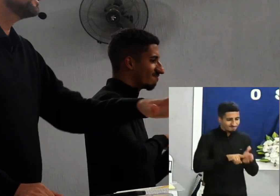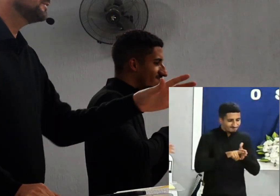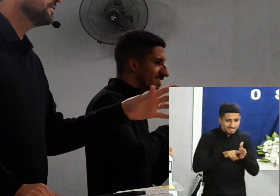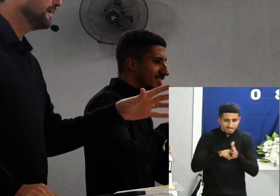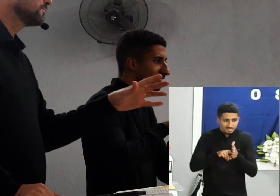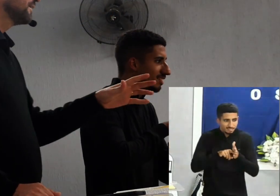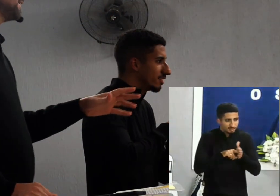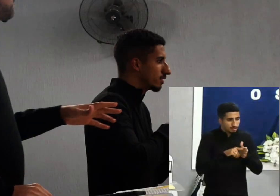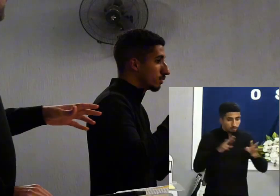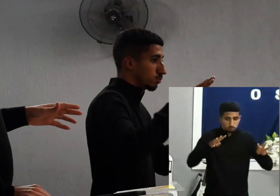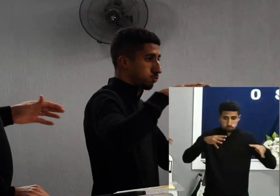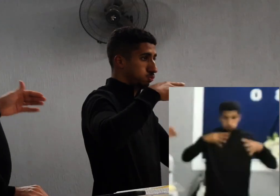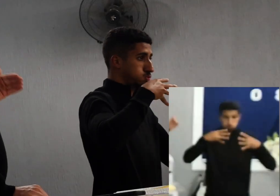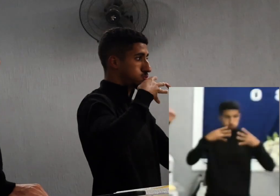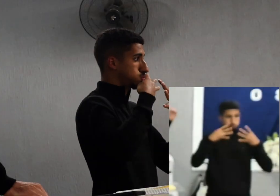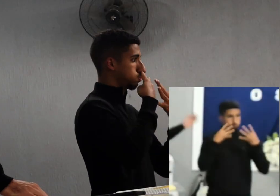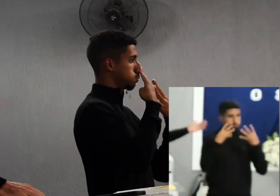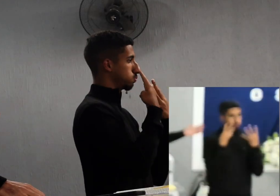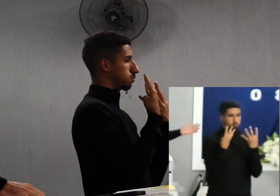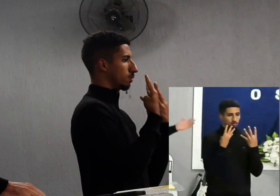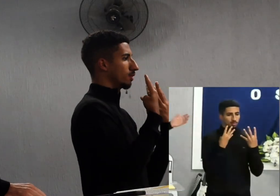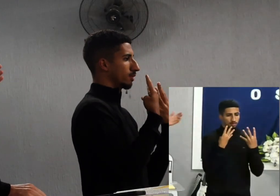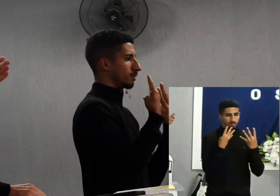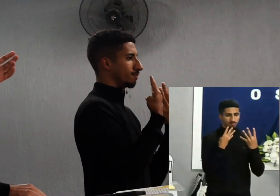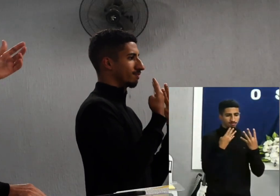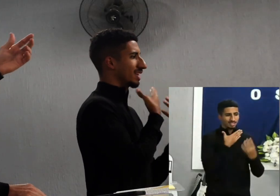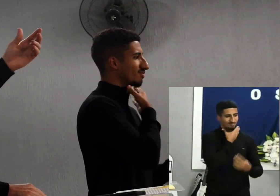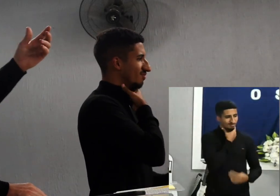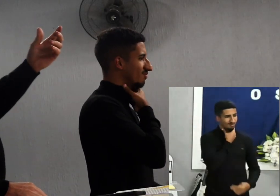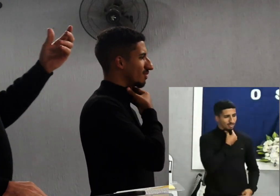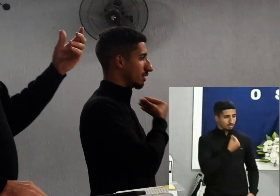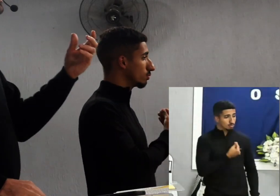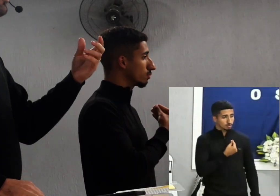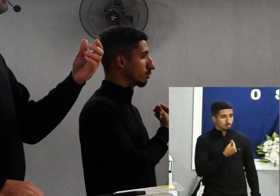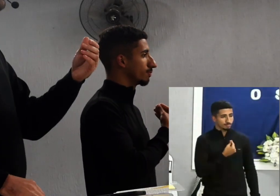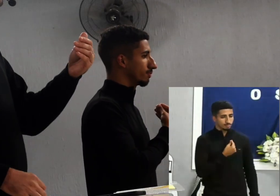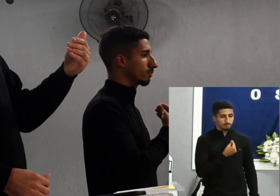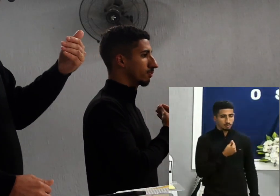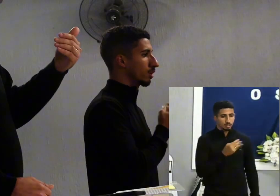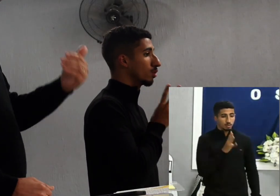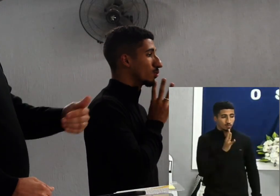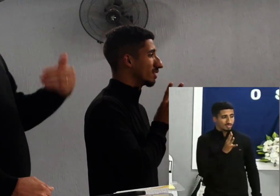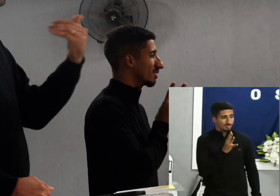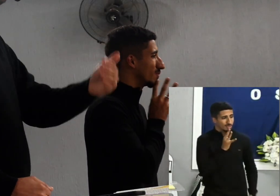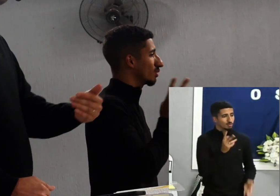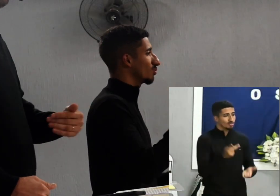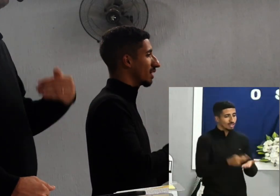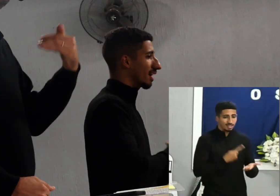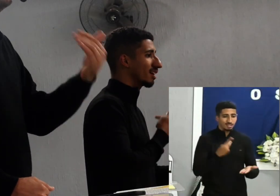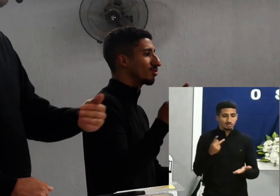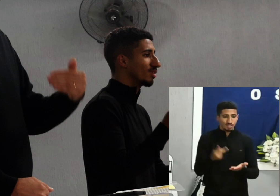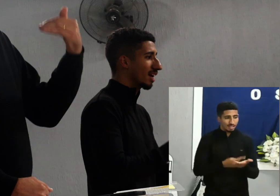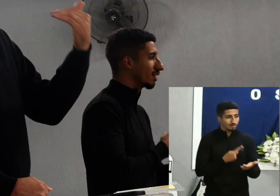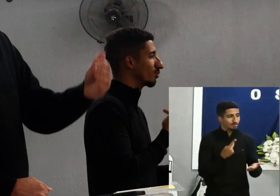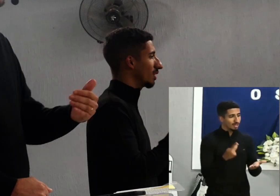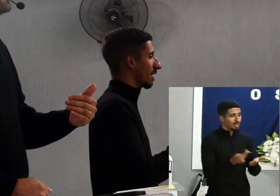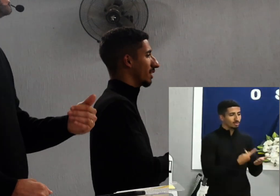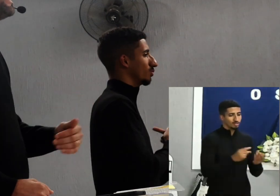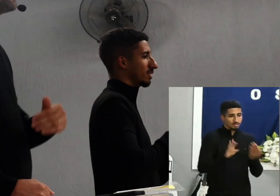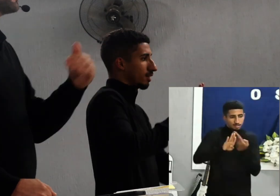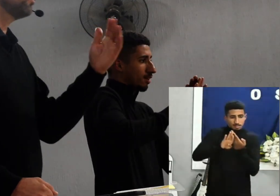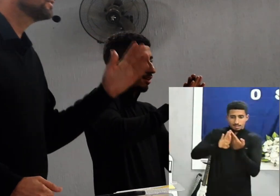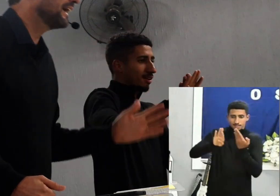últimos 10, 20 anos, já há algumas décadas, não é? Nós temos sido beneficiados por avanços